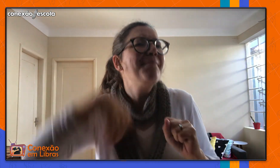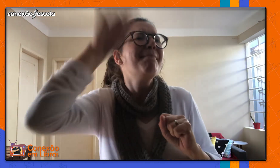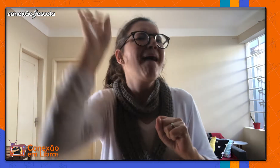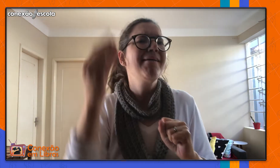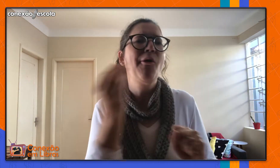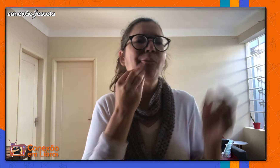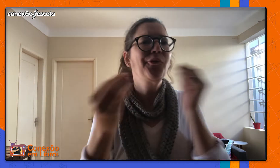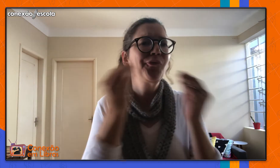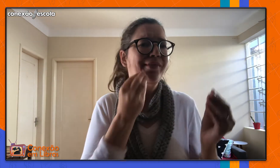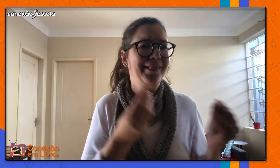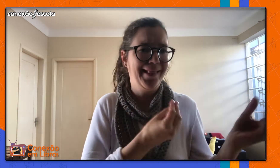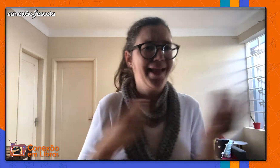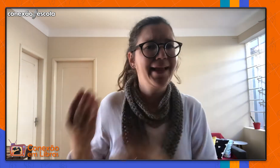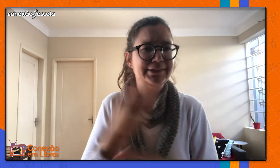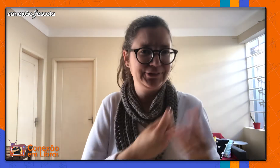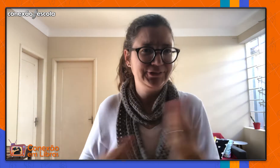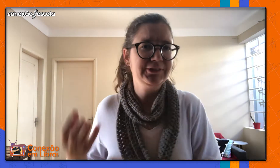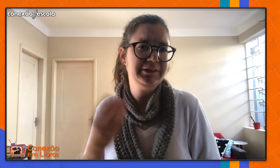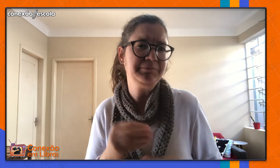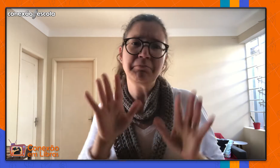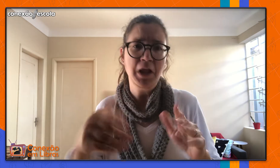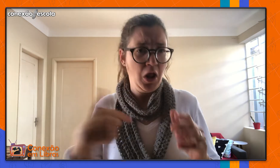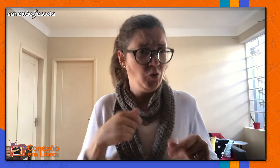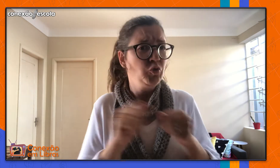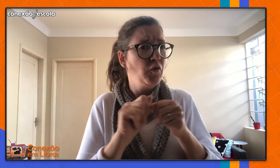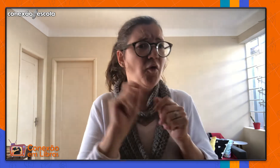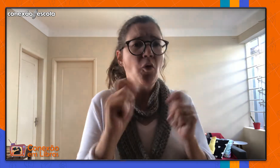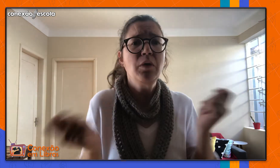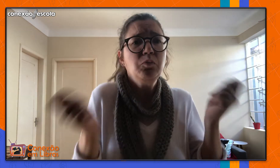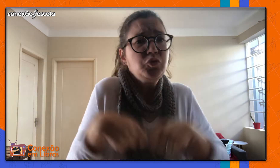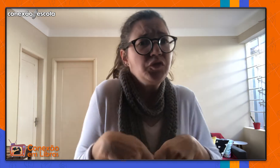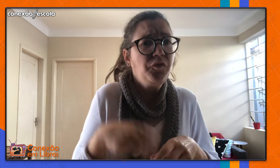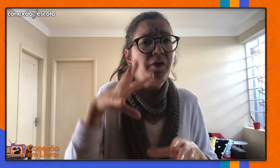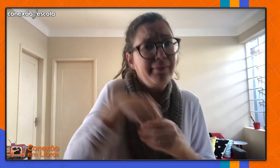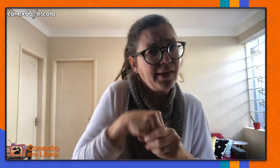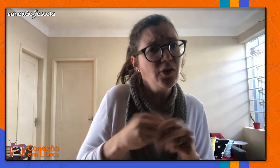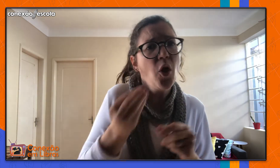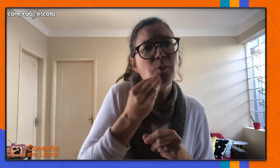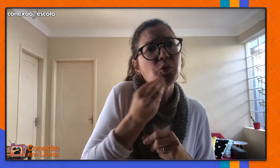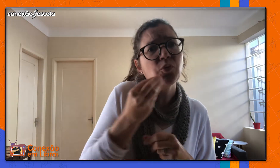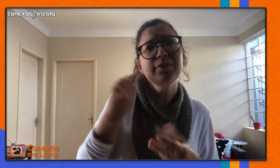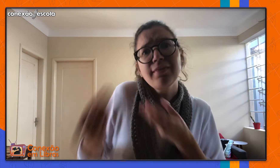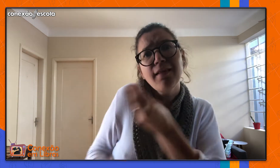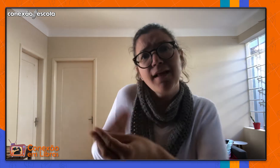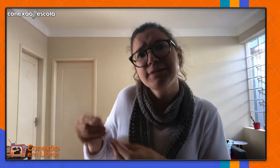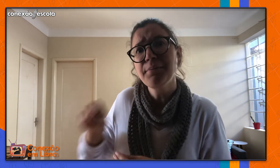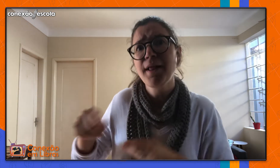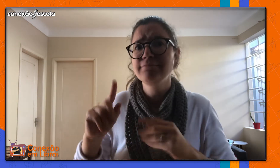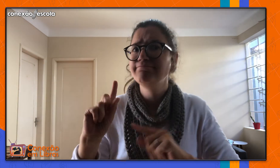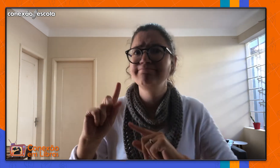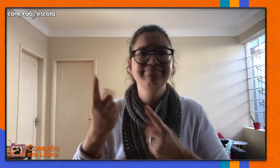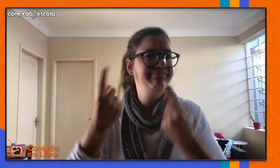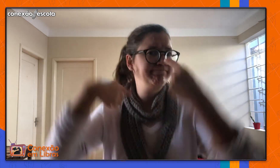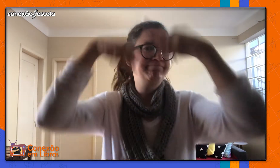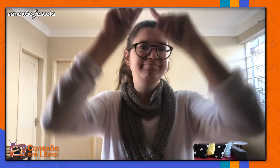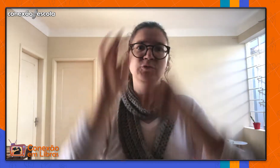desenvolver, ter muitas oportunidades. E eu faço o que é possível também para oportunizar a elas esse